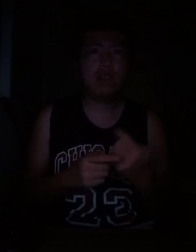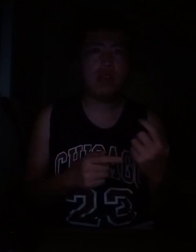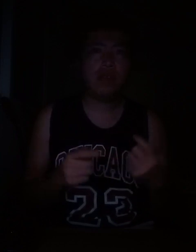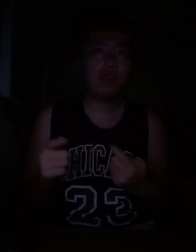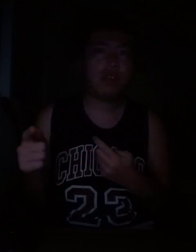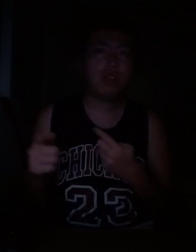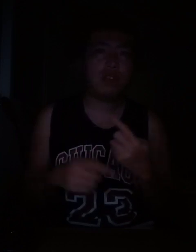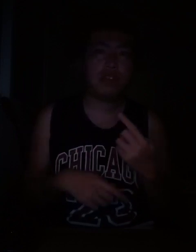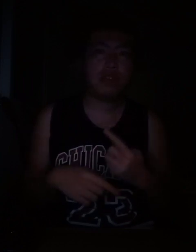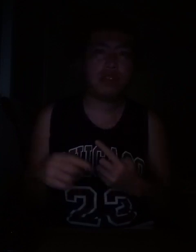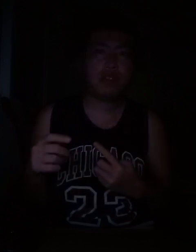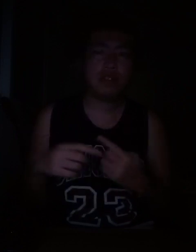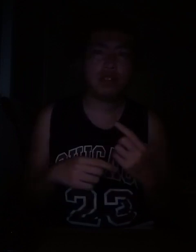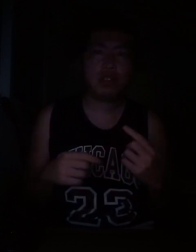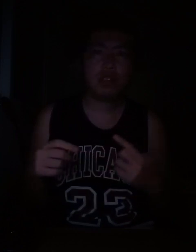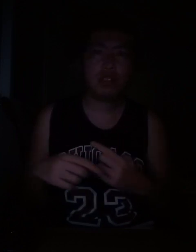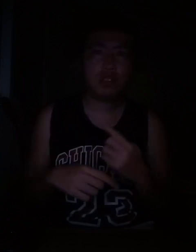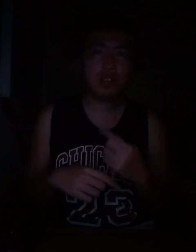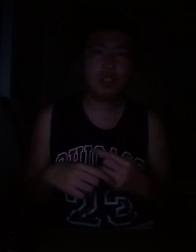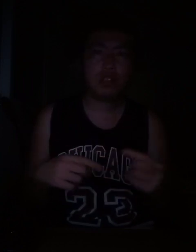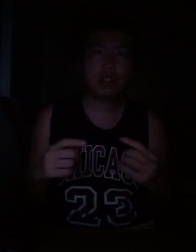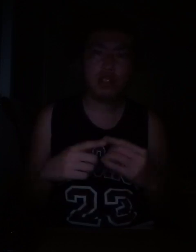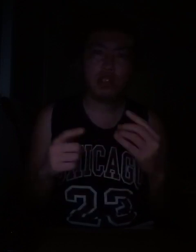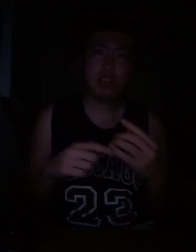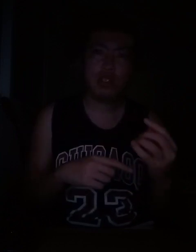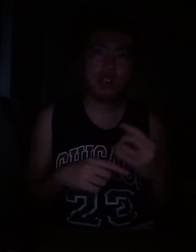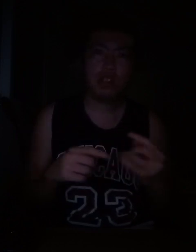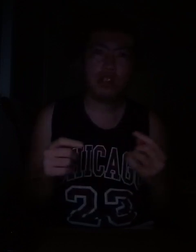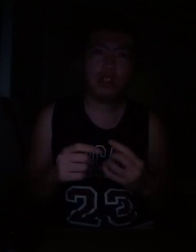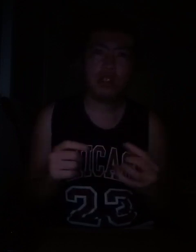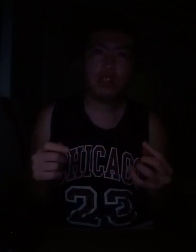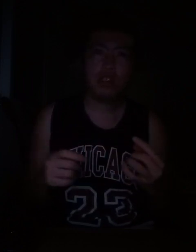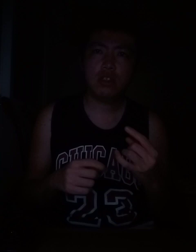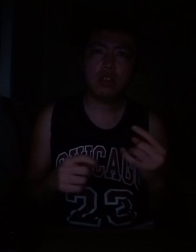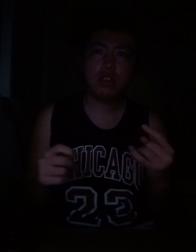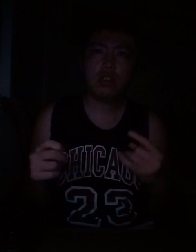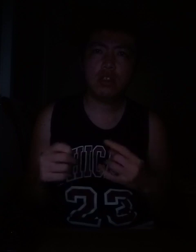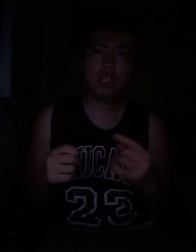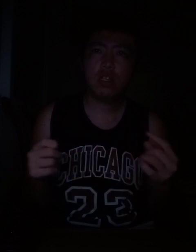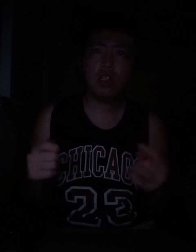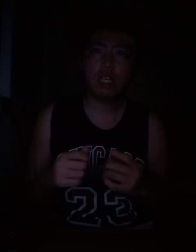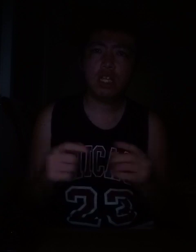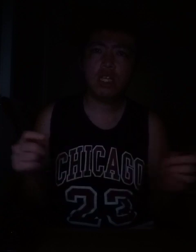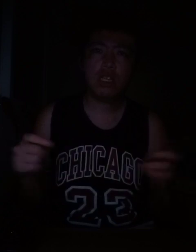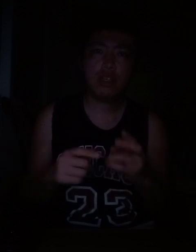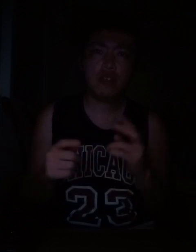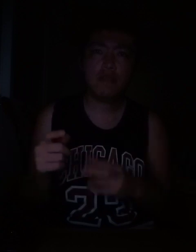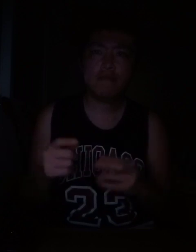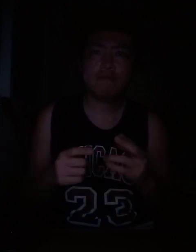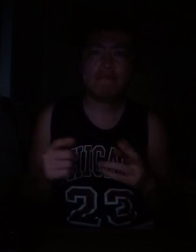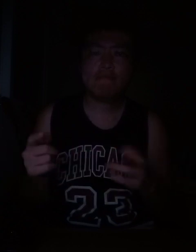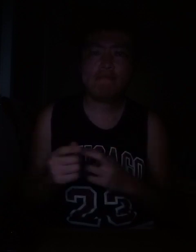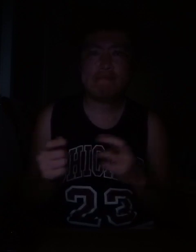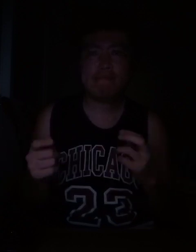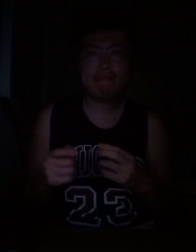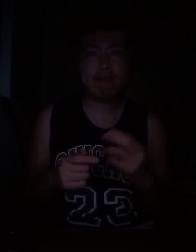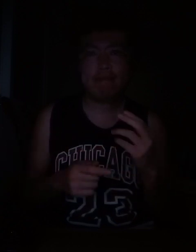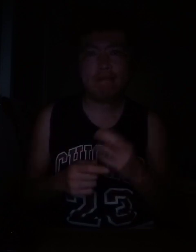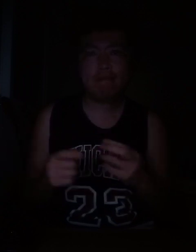김 위원장 사퇴 여부에 함구했습니다. 그의 미래가 짧은 분들 발언에 유감 표명만 하고